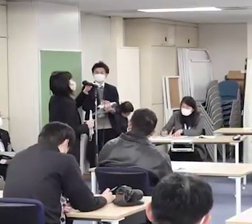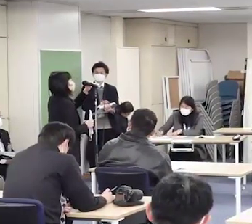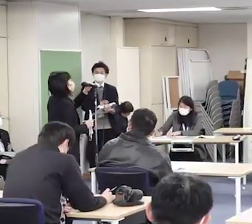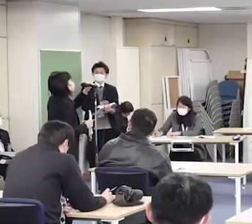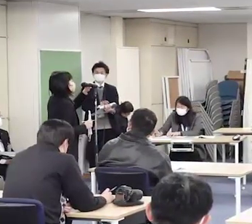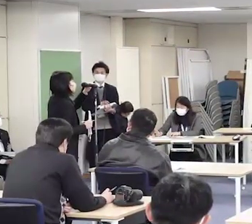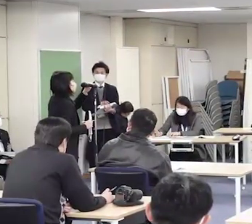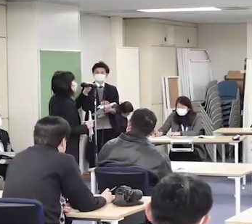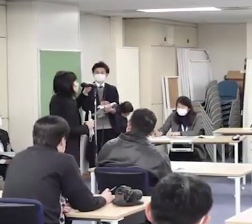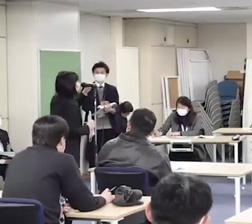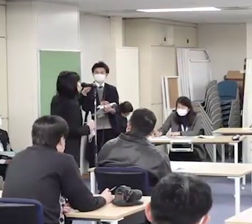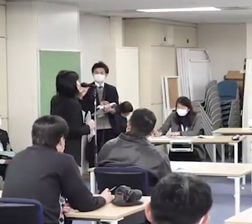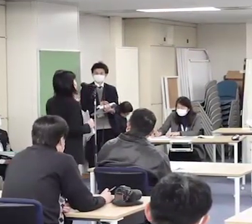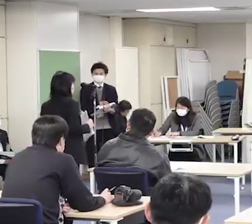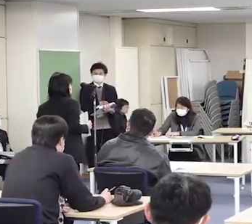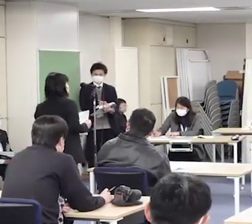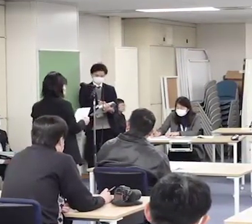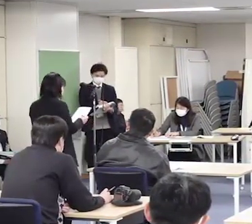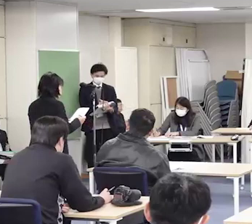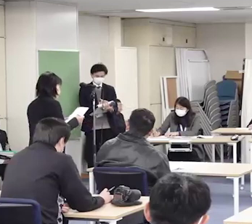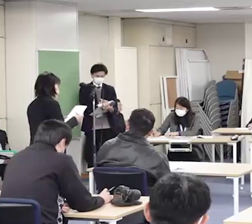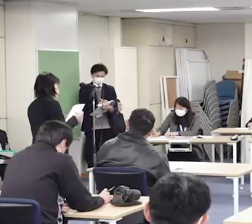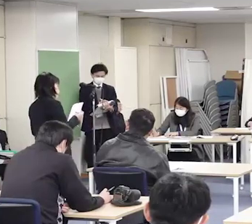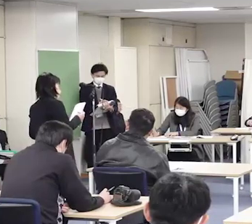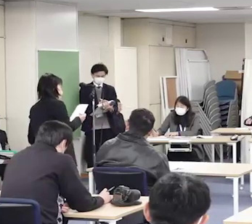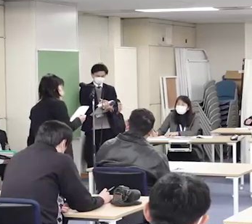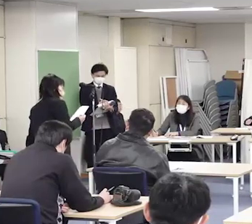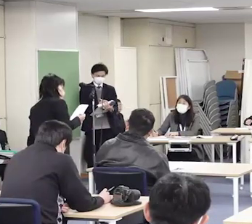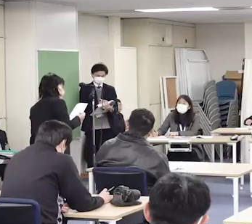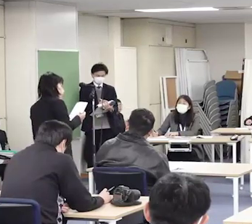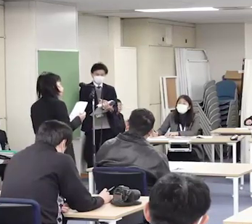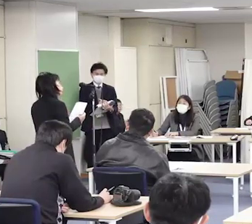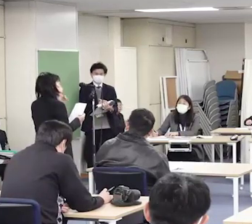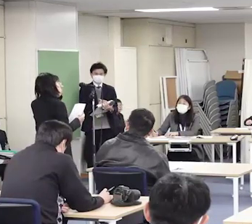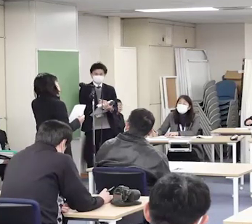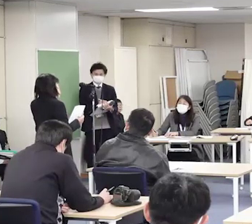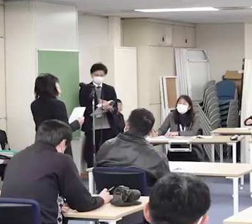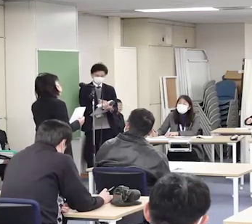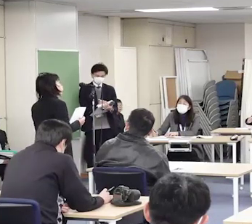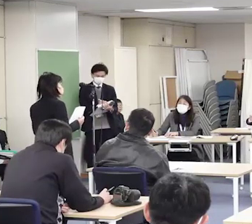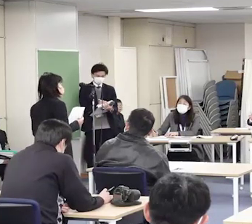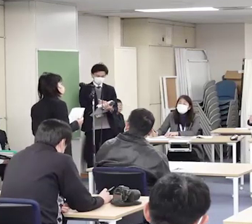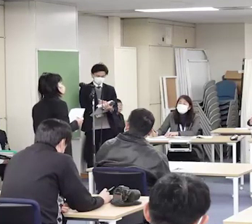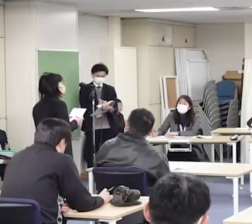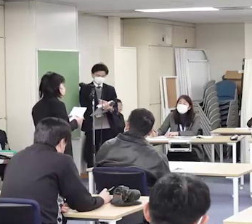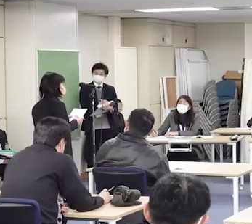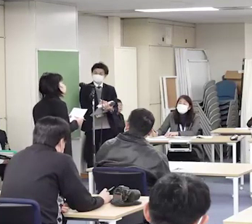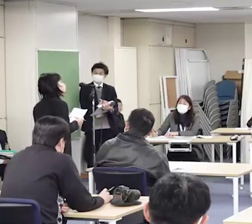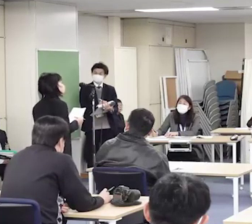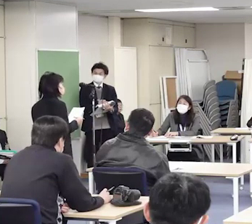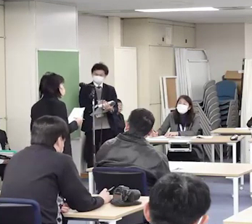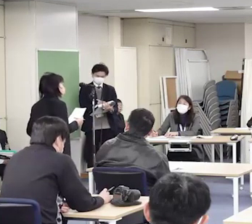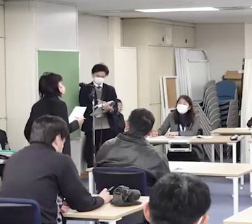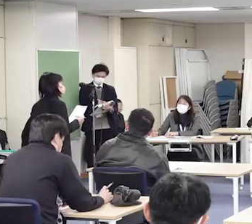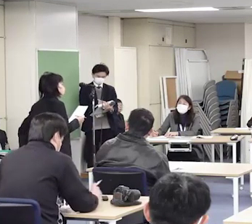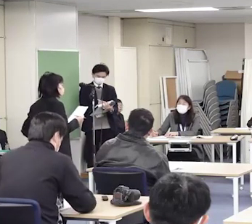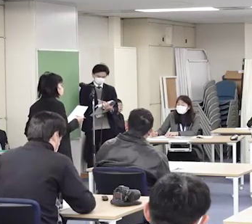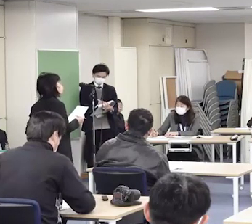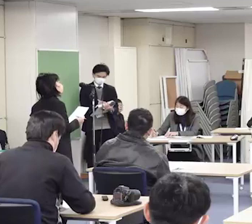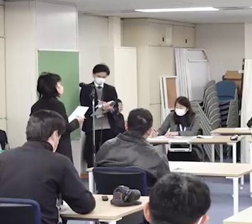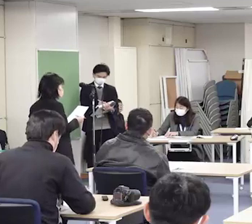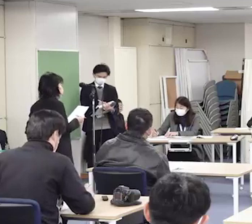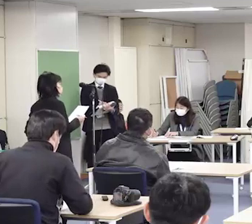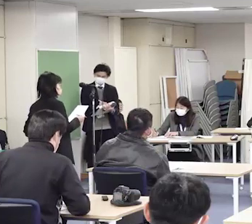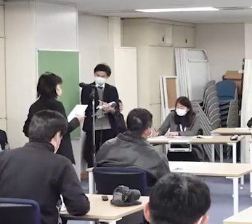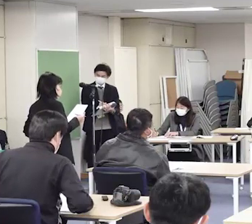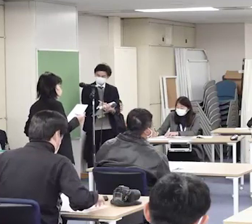すみません、共同通信の戸口と申します。一部報道出てました。9月にあの市内の認可保育園で、あの女性保育